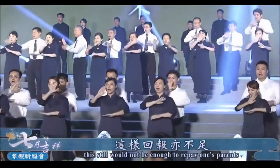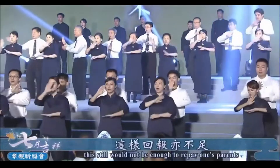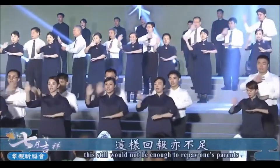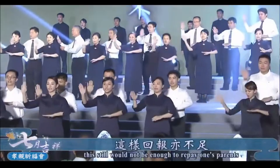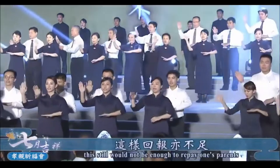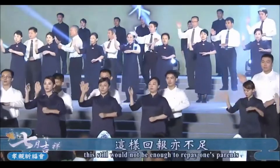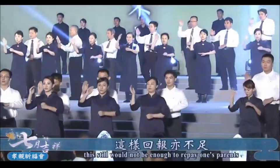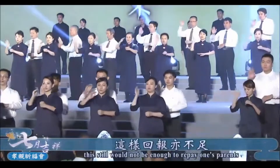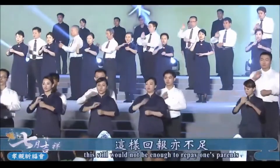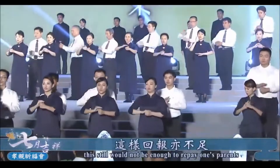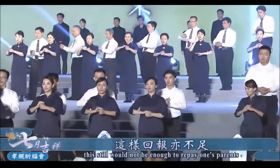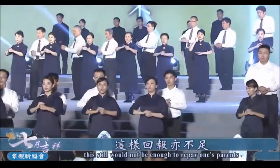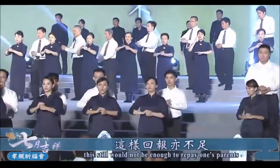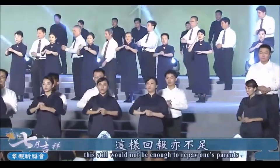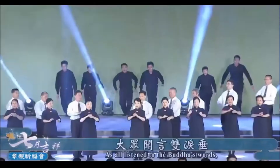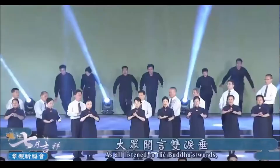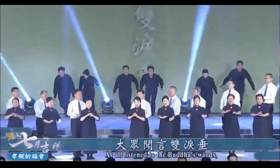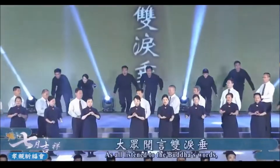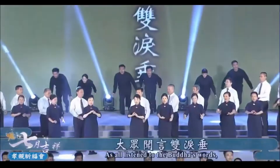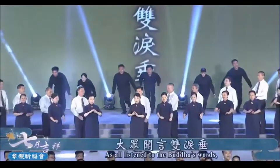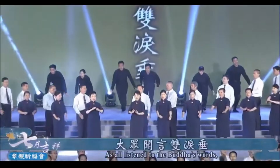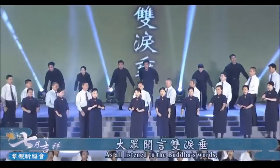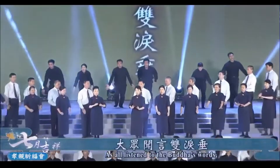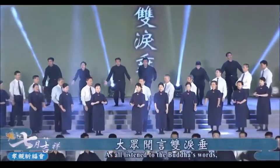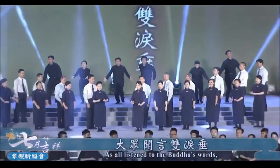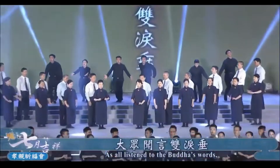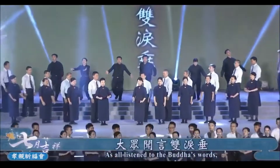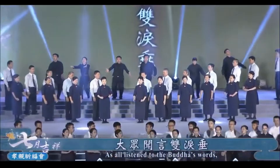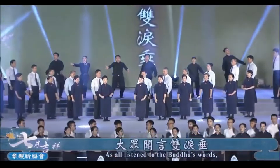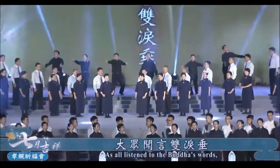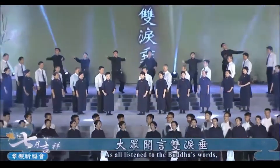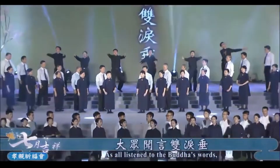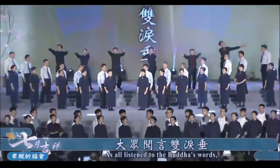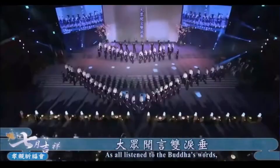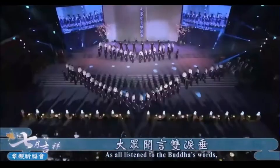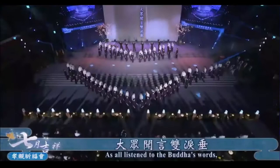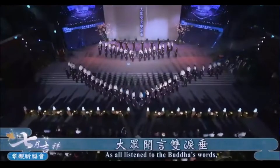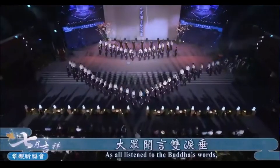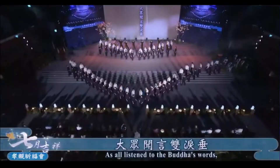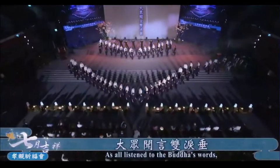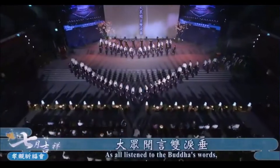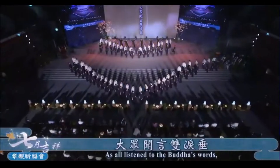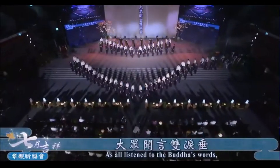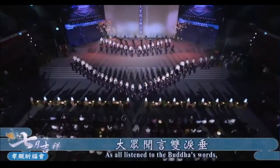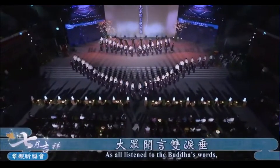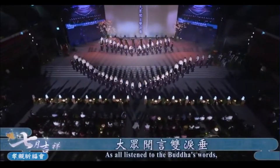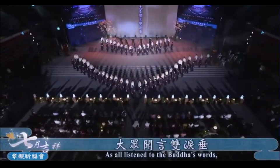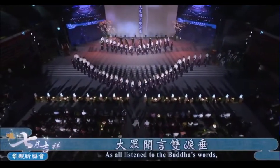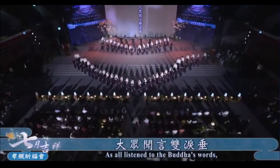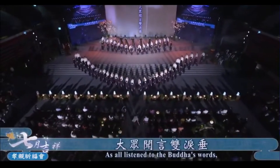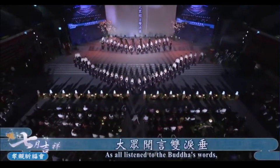已不足。大珠闻言双泪